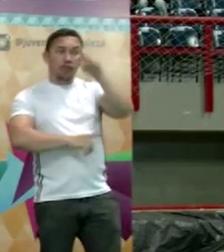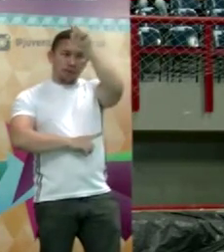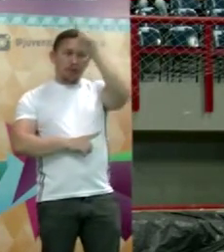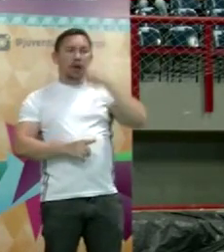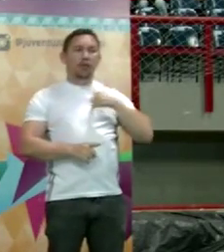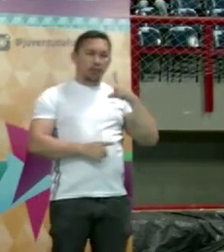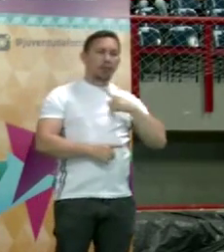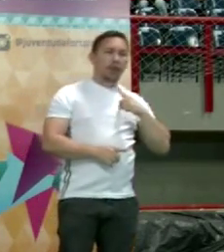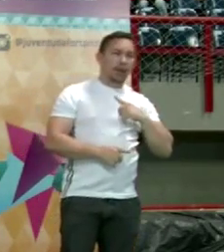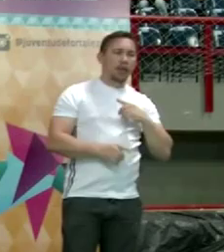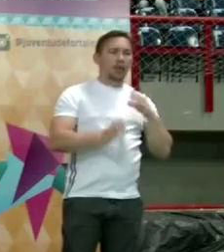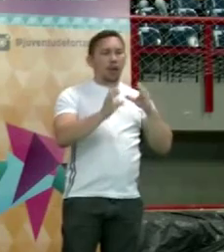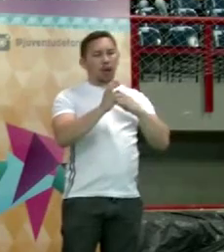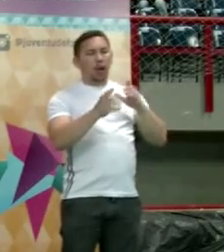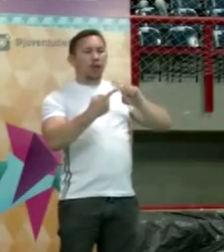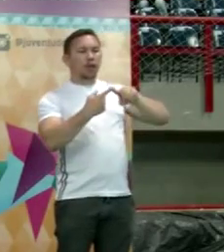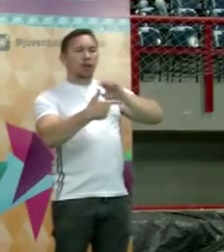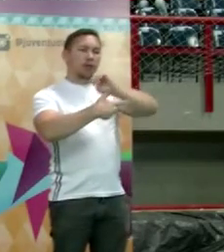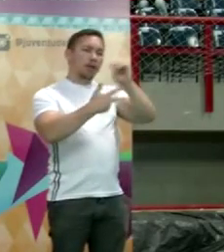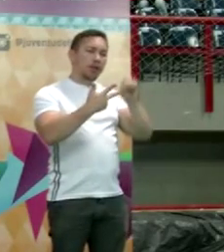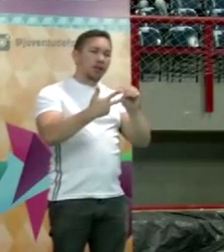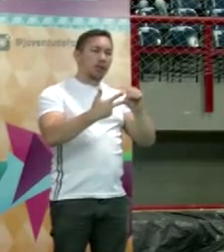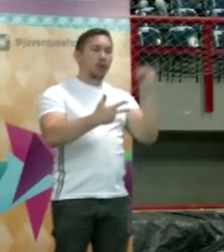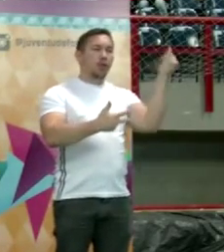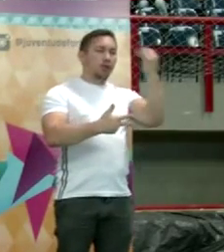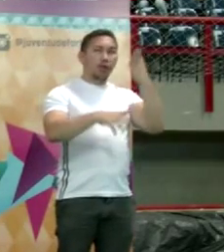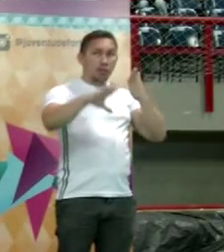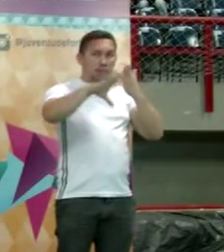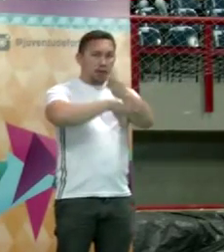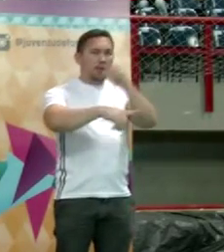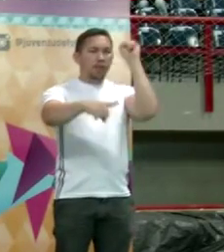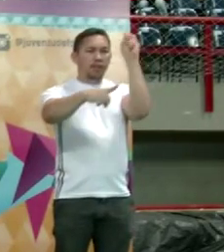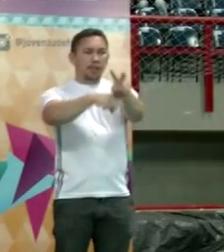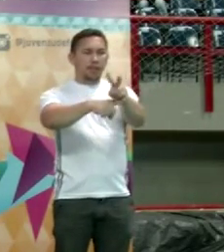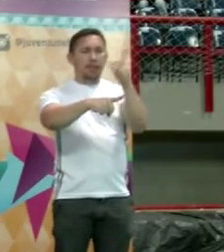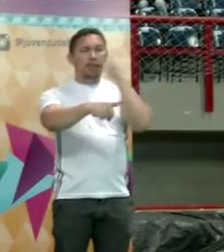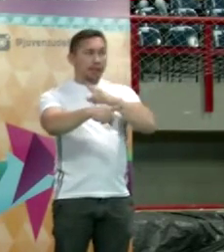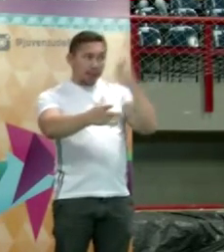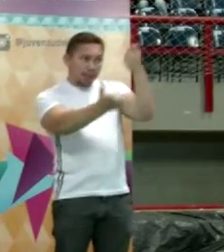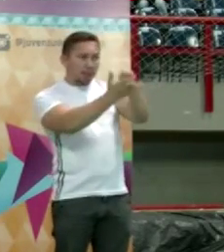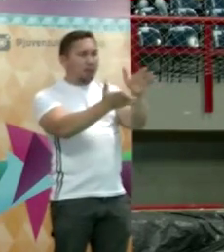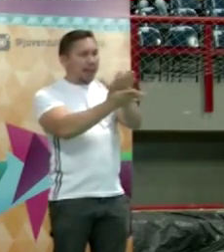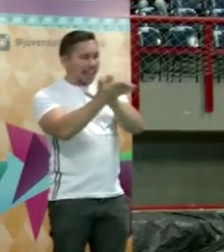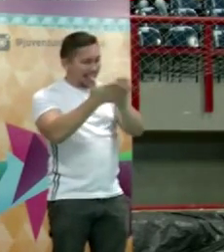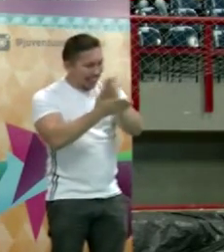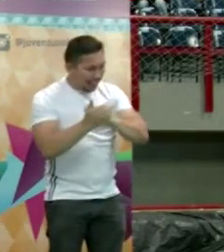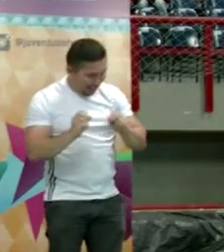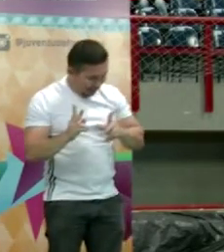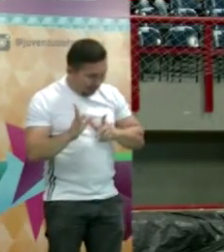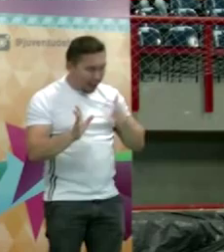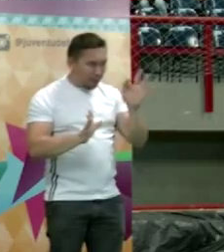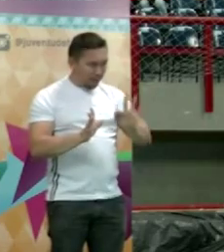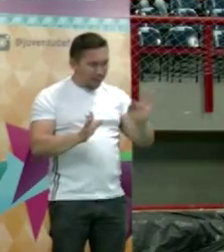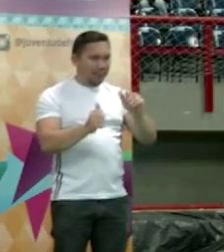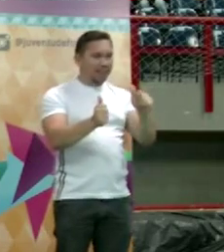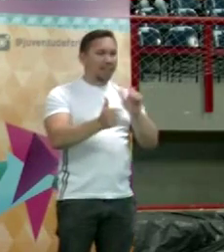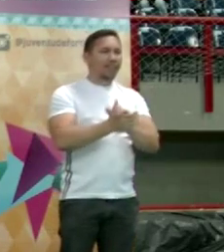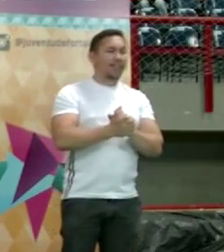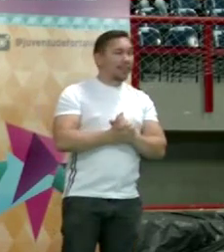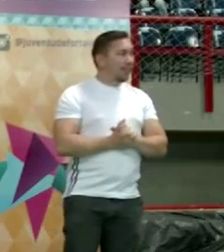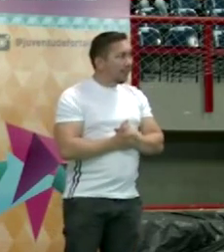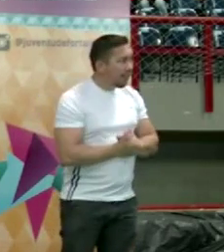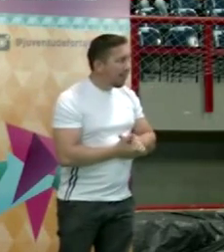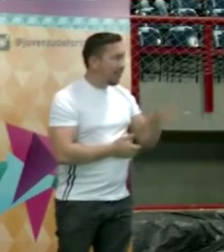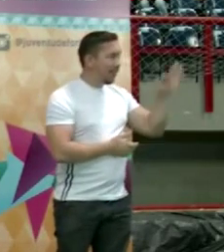UES, vão lhe perguntar no Enem. O que importa é entrar, né? E sem pagar, né? Óbvio. Vou esperar pelo